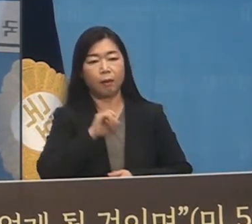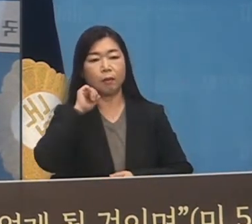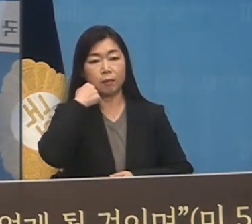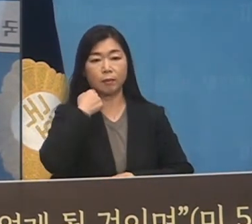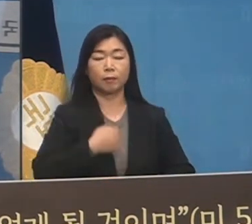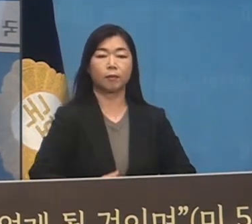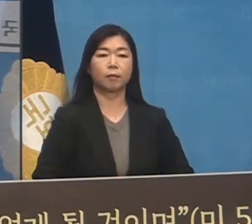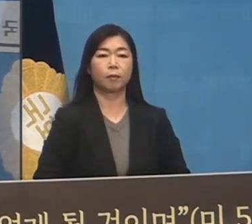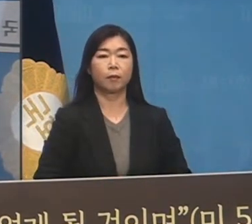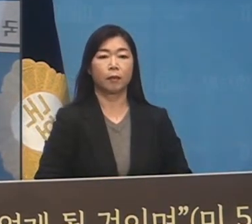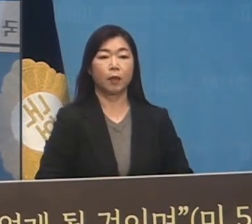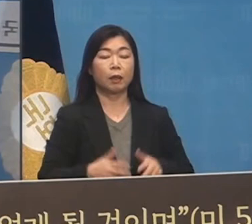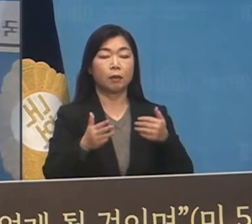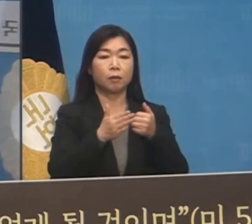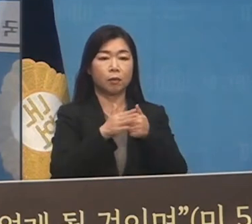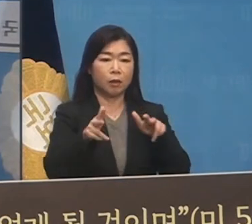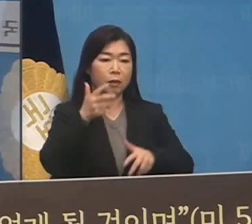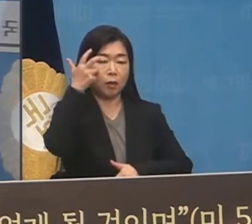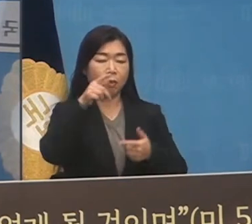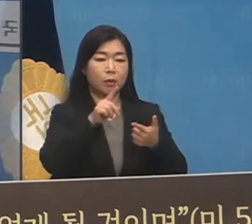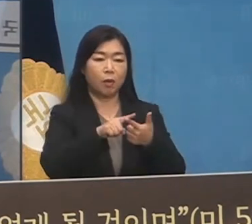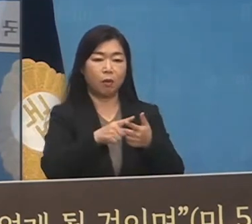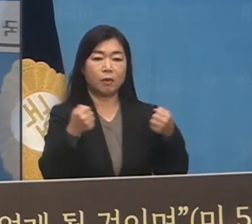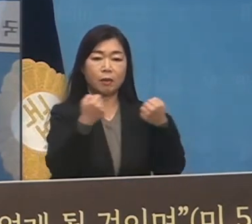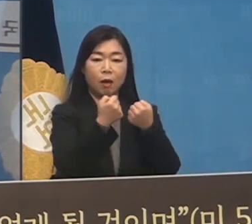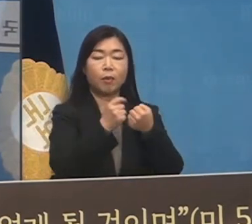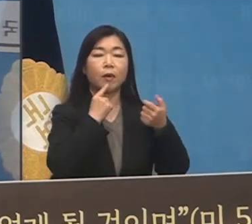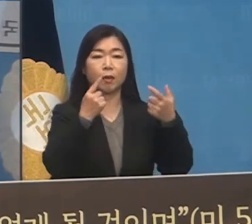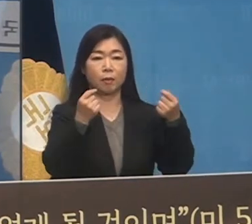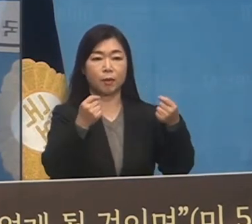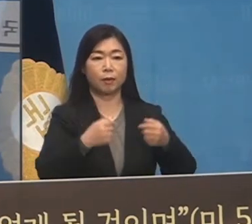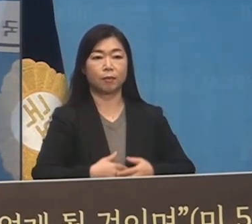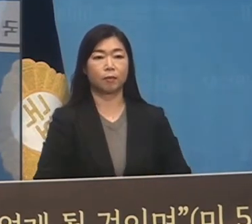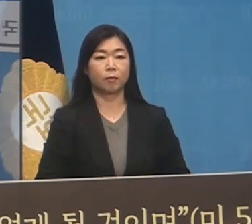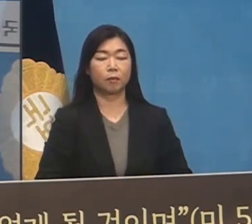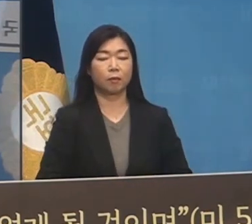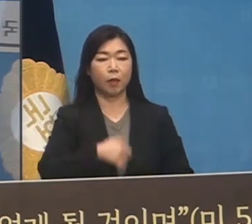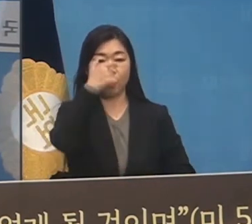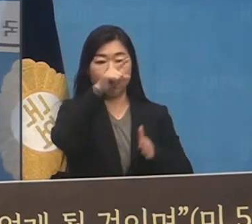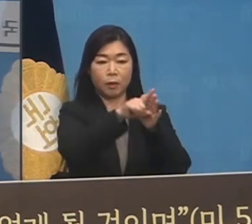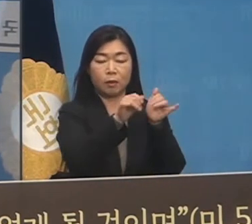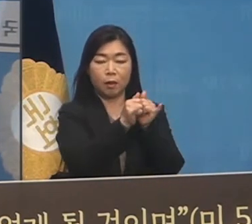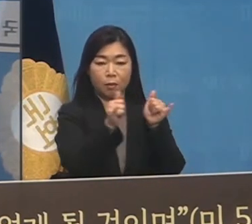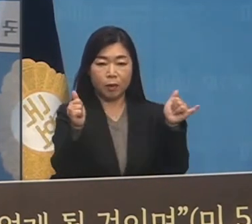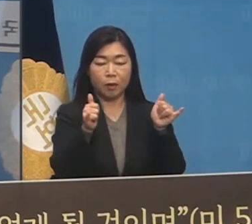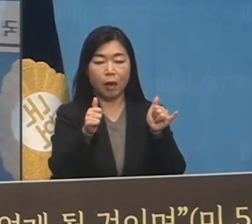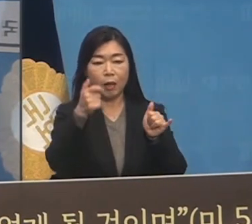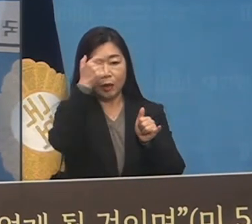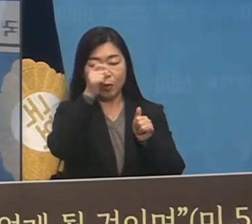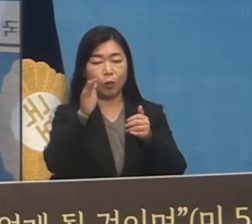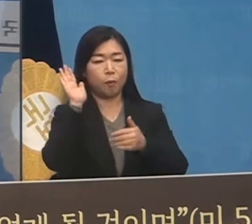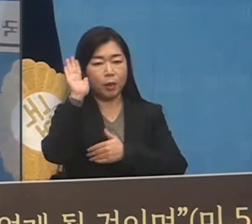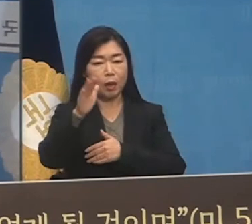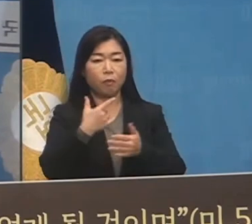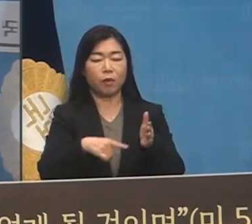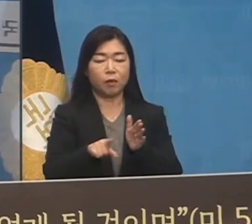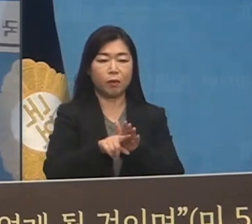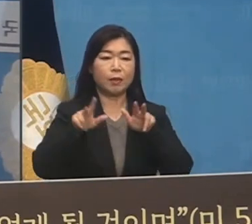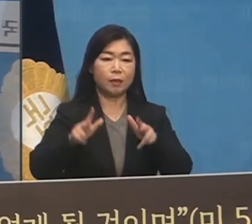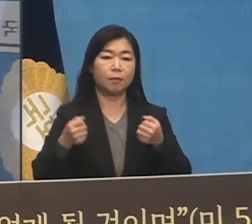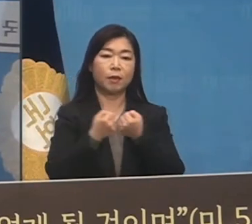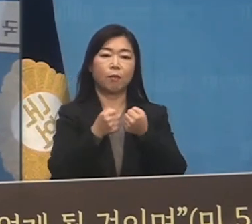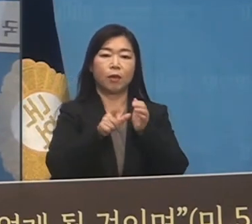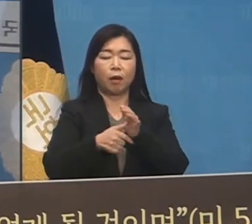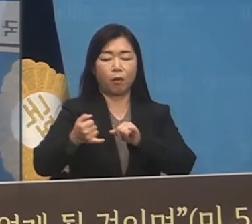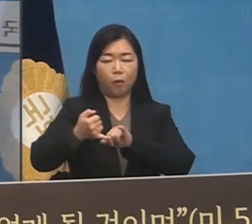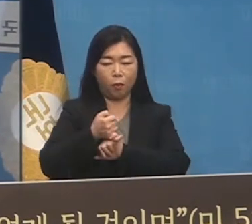옳다. 이것이야말로 영적 싸움인 까닭이다. 기독교의 미래를 위해서도 이